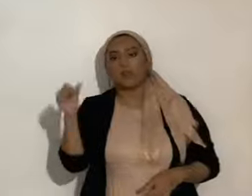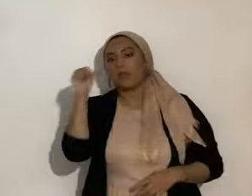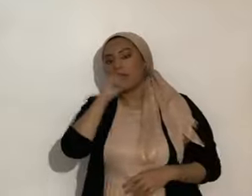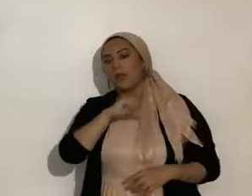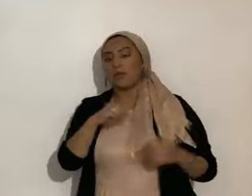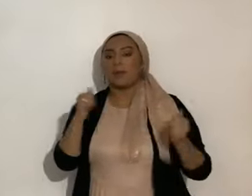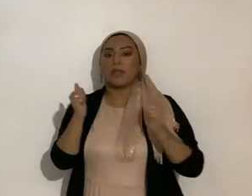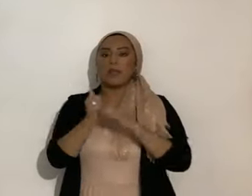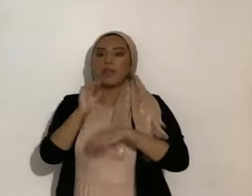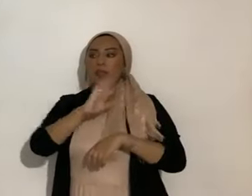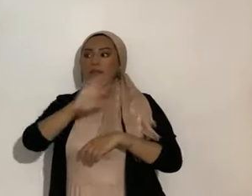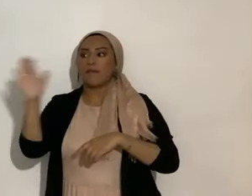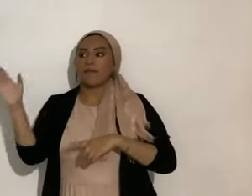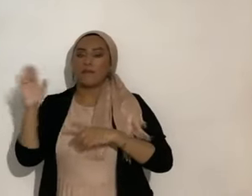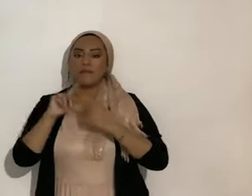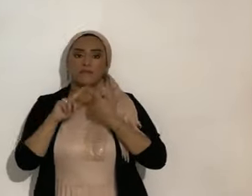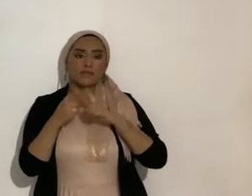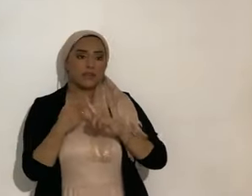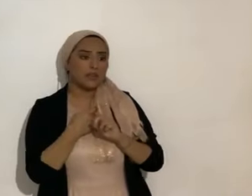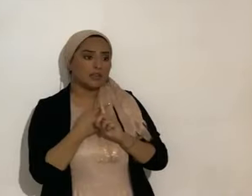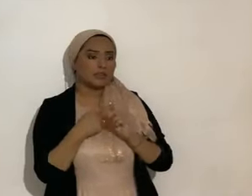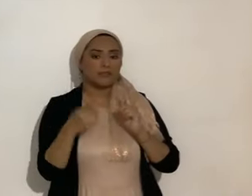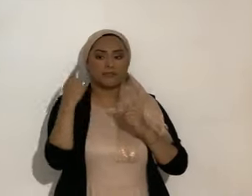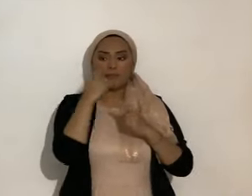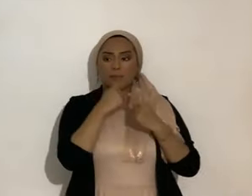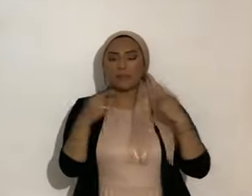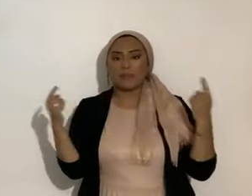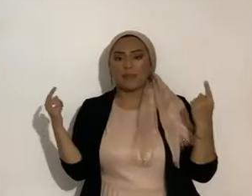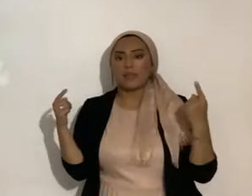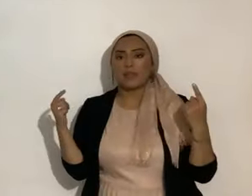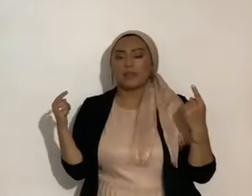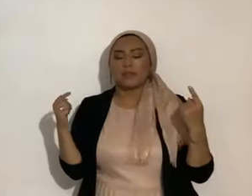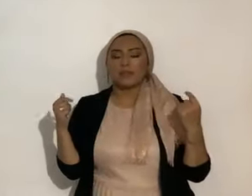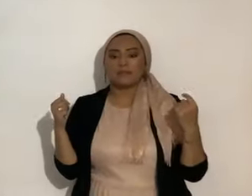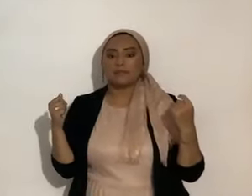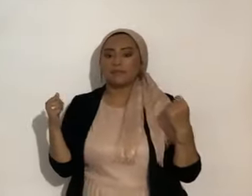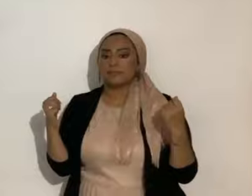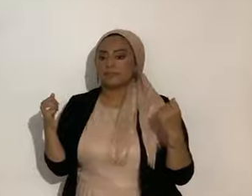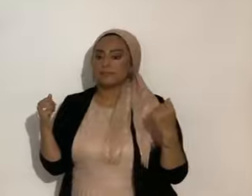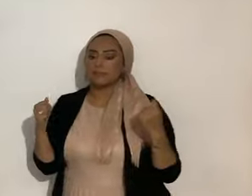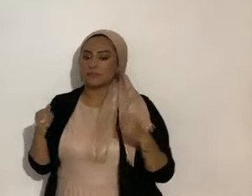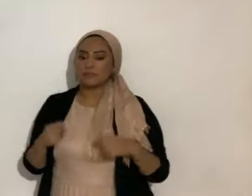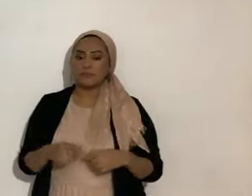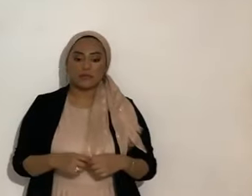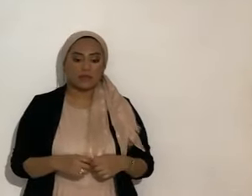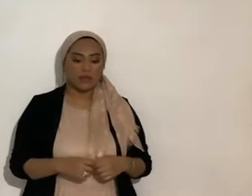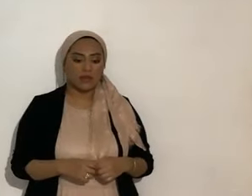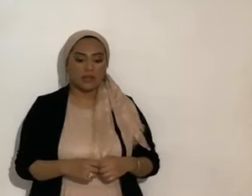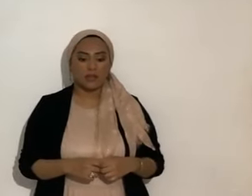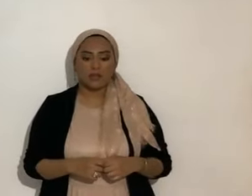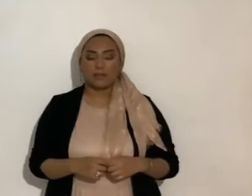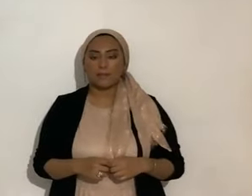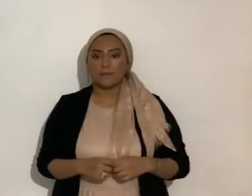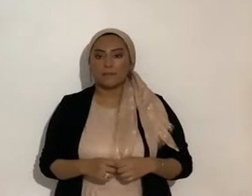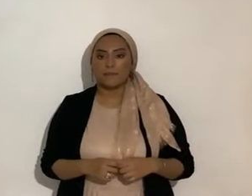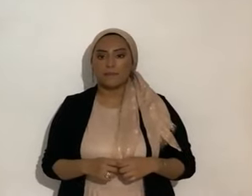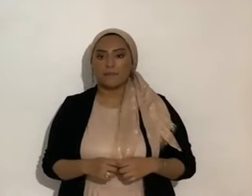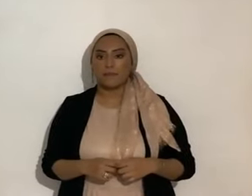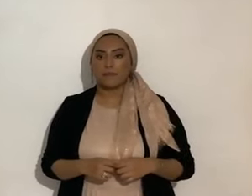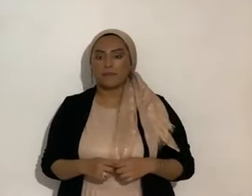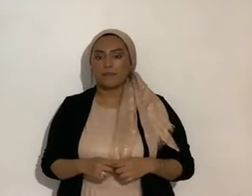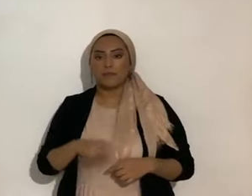los amigos, que no son más que enemigos, etcétera, le quitan el dinero, va para acá, va rodando como una piedra, no tiene un